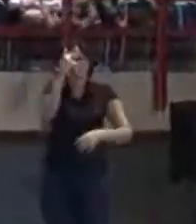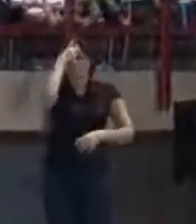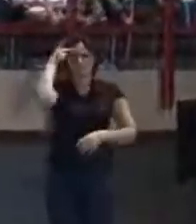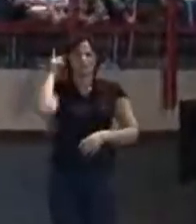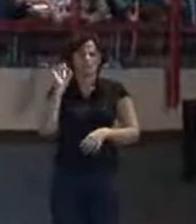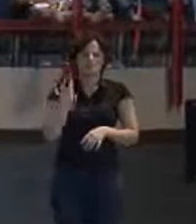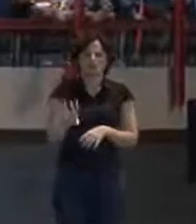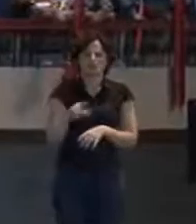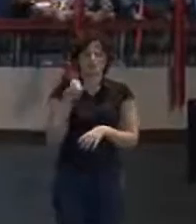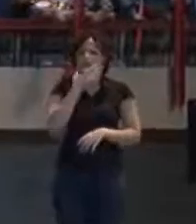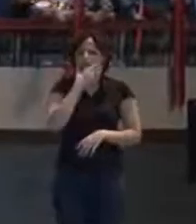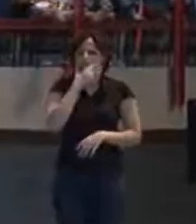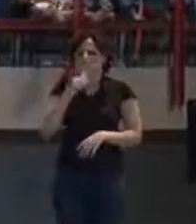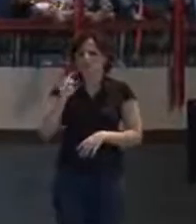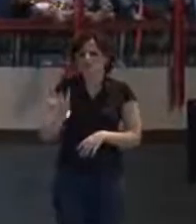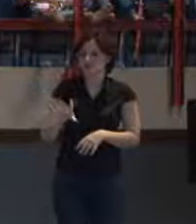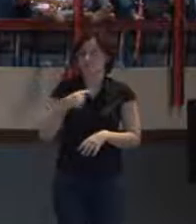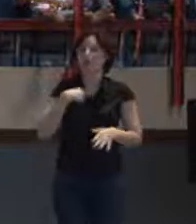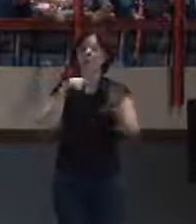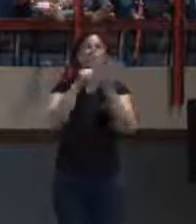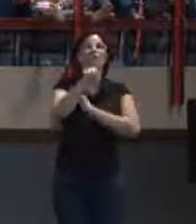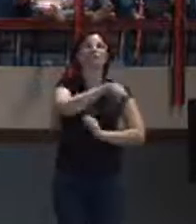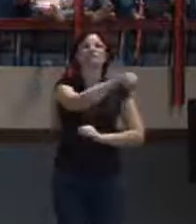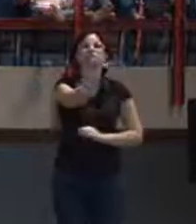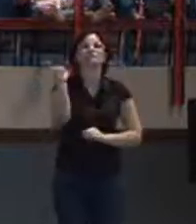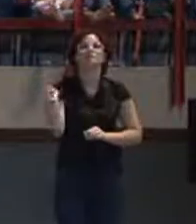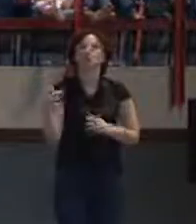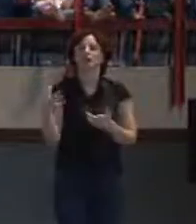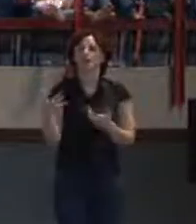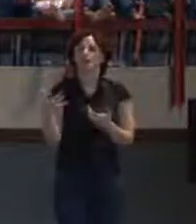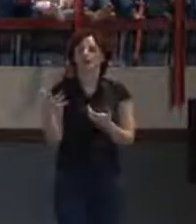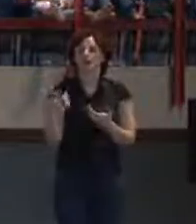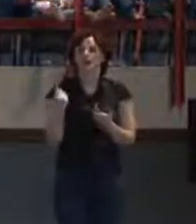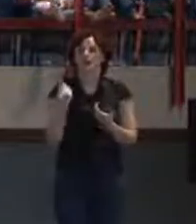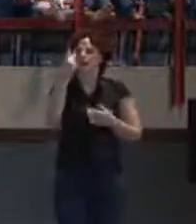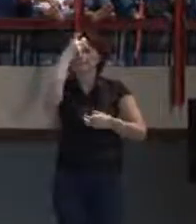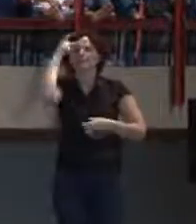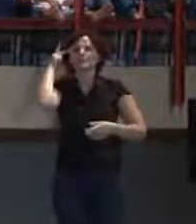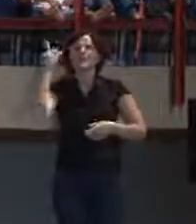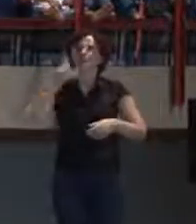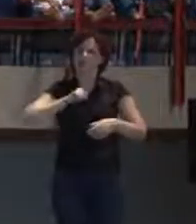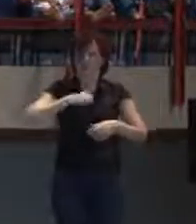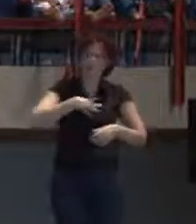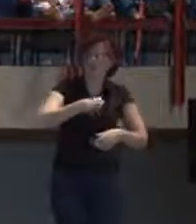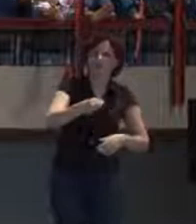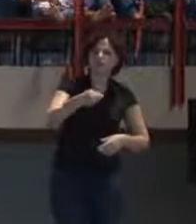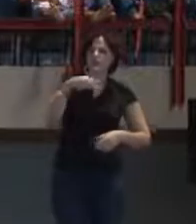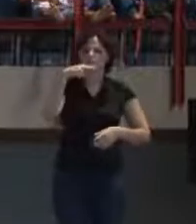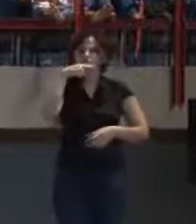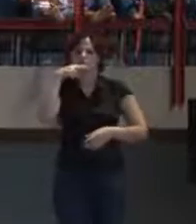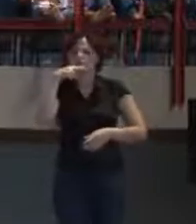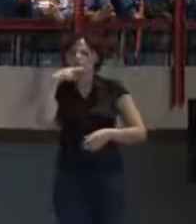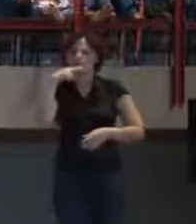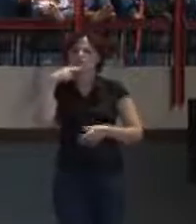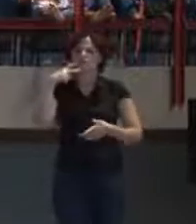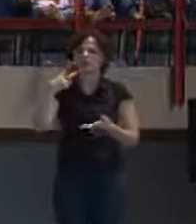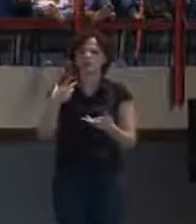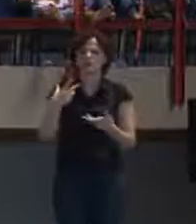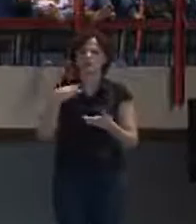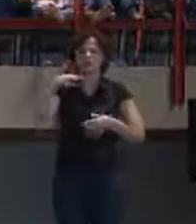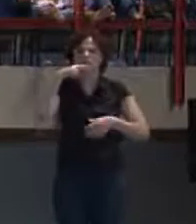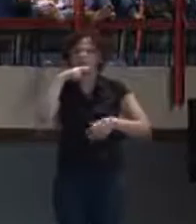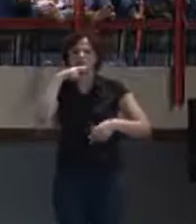Um homem só. E aí eu pergunto para vocês, esse cara teve filhos? Esse cara teve netos? E os netos